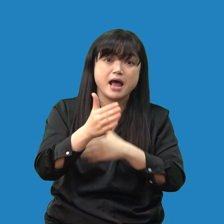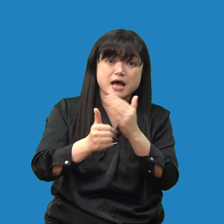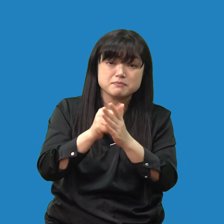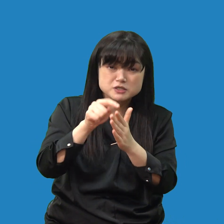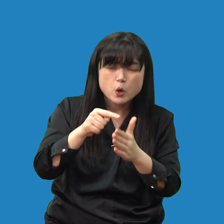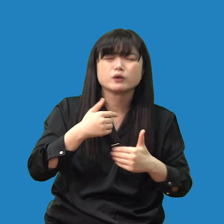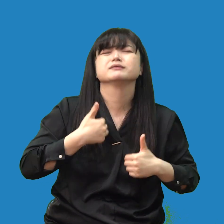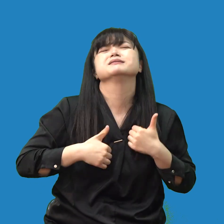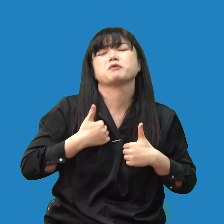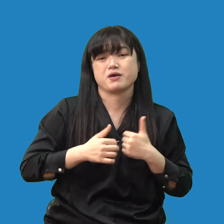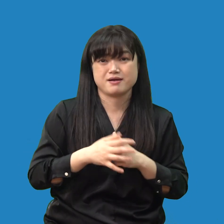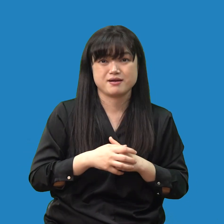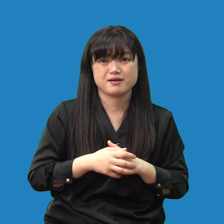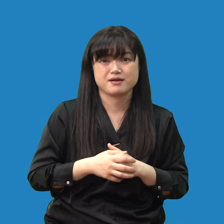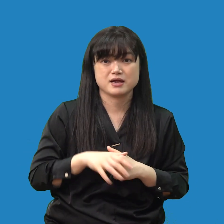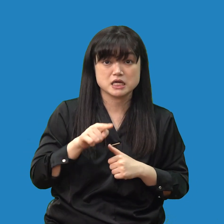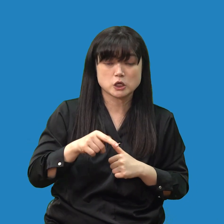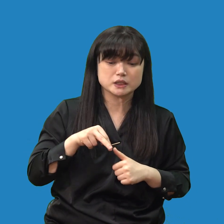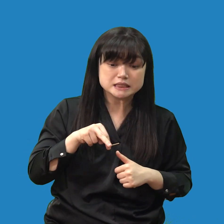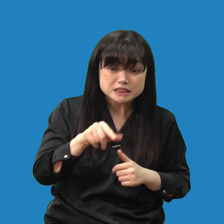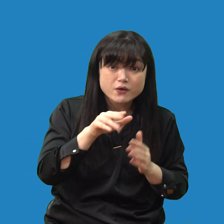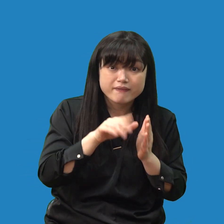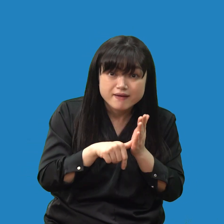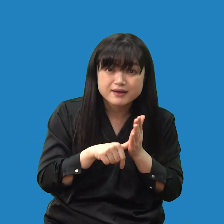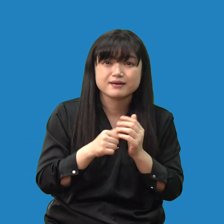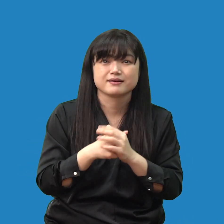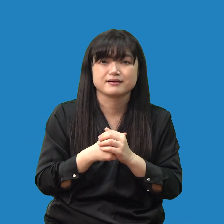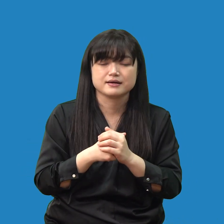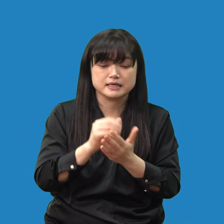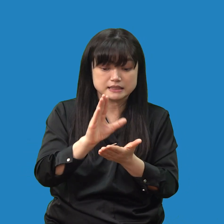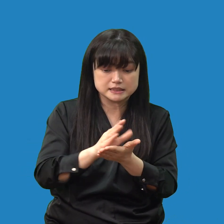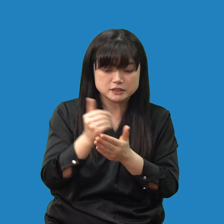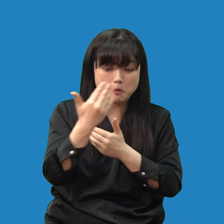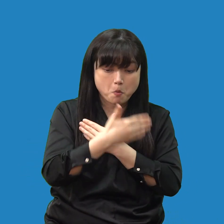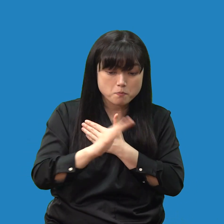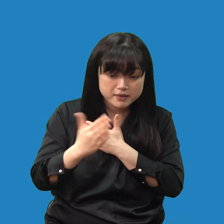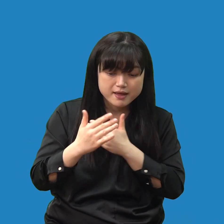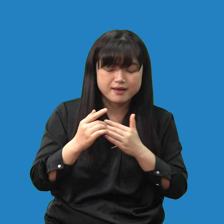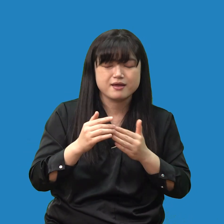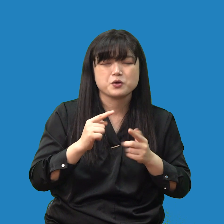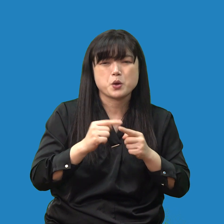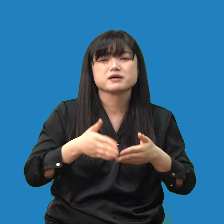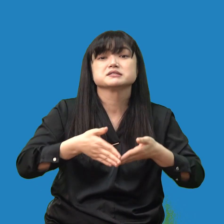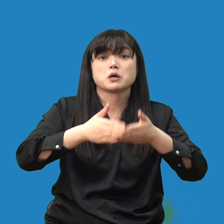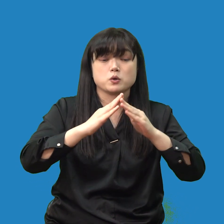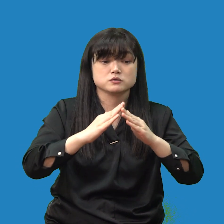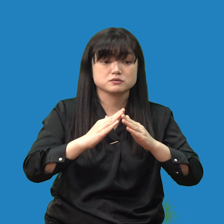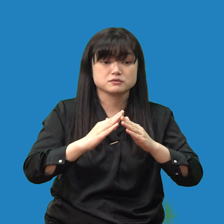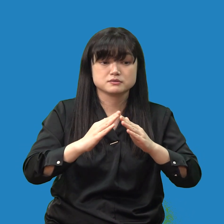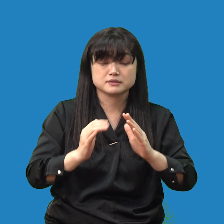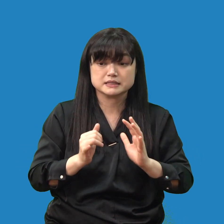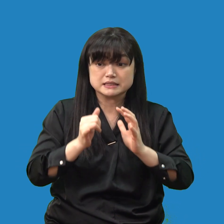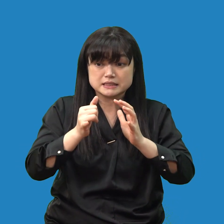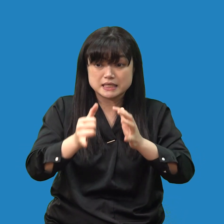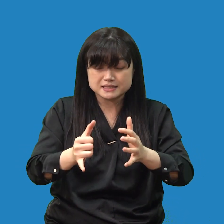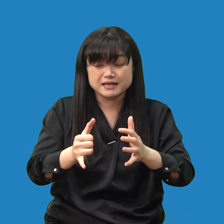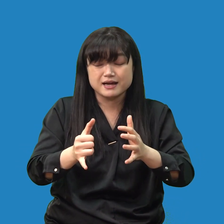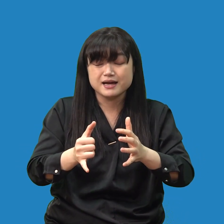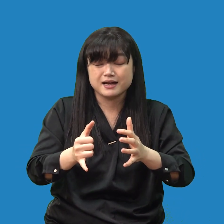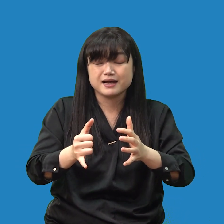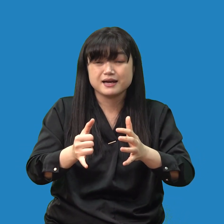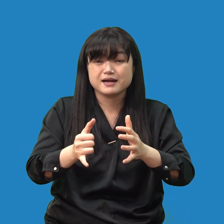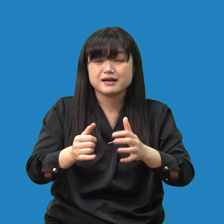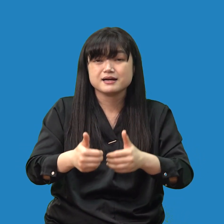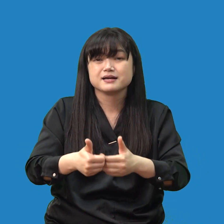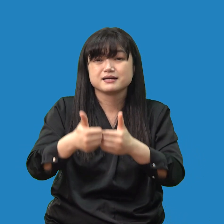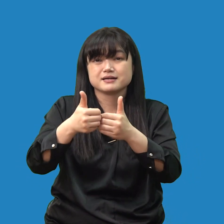이것을 기뻐하십니다. 우리가 이것을 실천할 때 그리스도의 몸이 세워지고 세상의 물결을 거슬러 갈 수